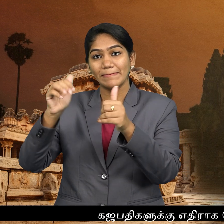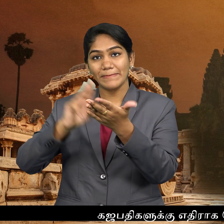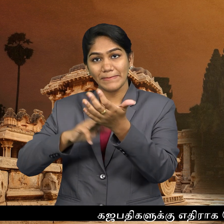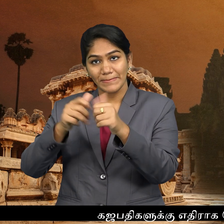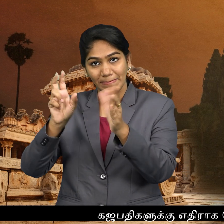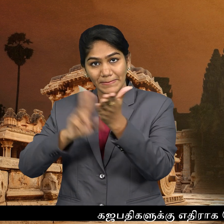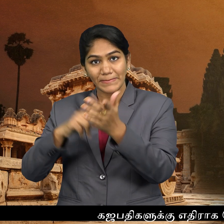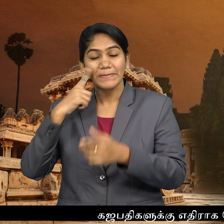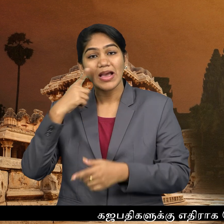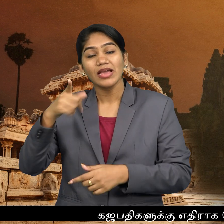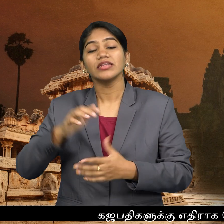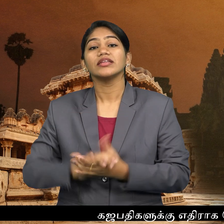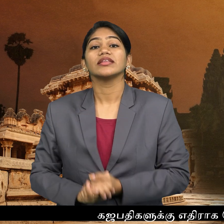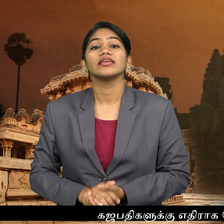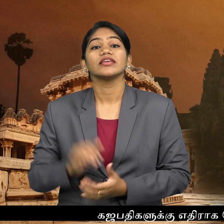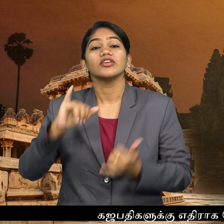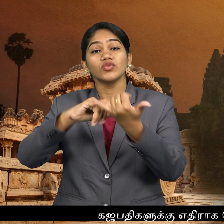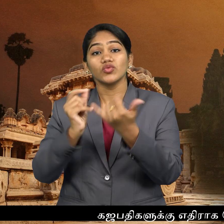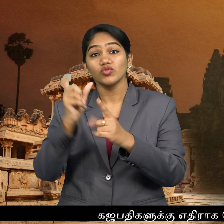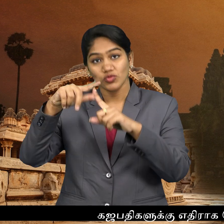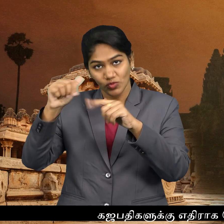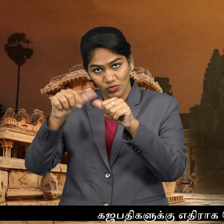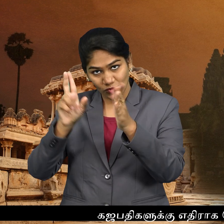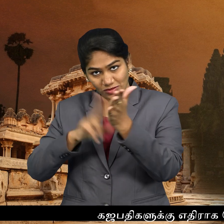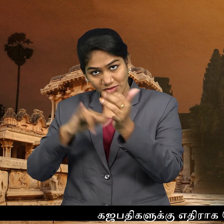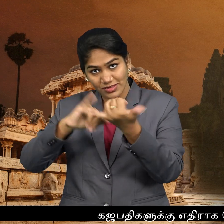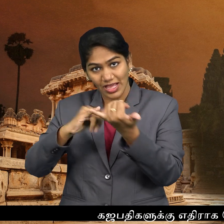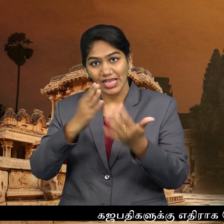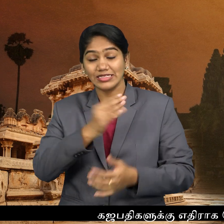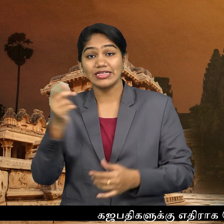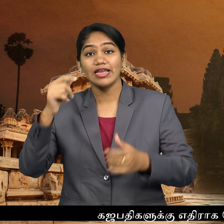கஜபதிகளுக்கு எதிராக வெற்றிகரமாக போரிட்டார்.